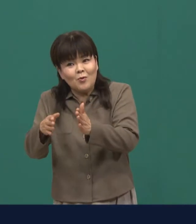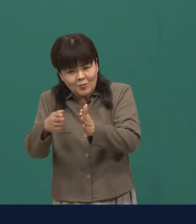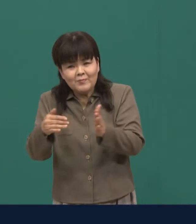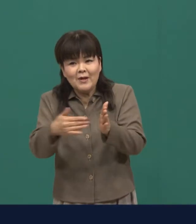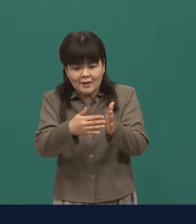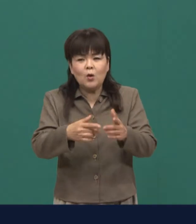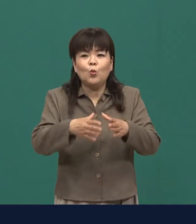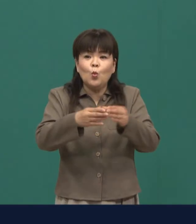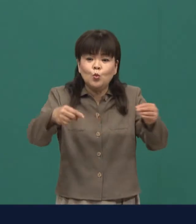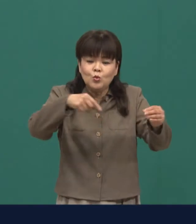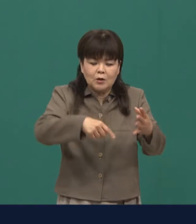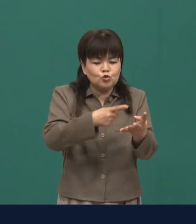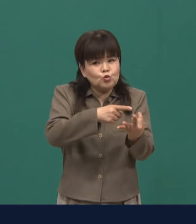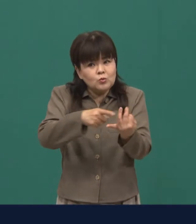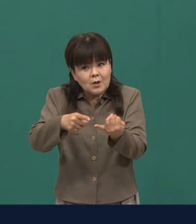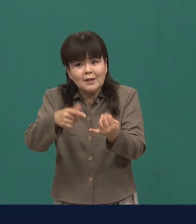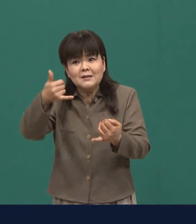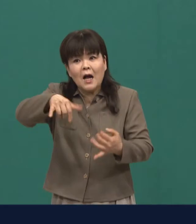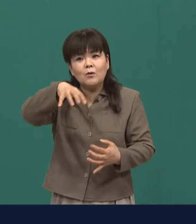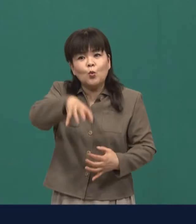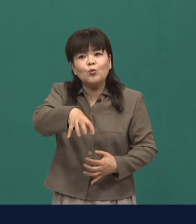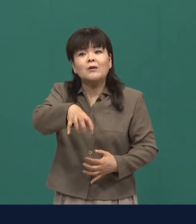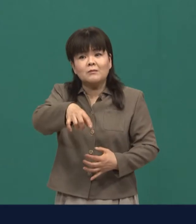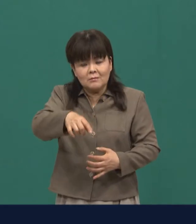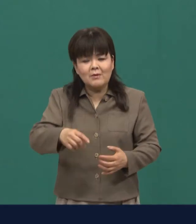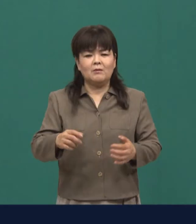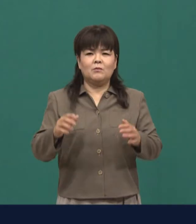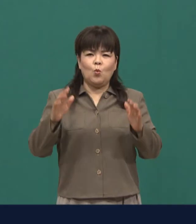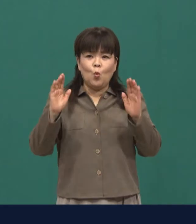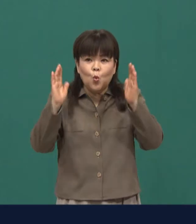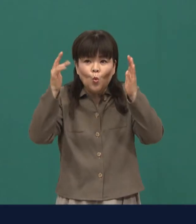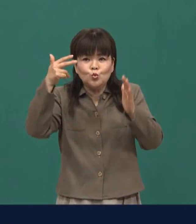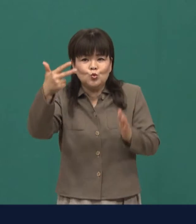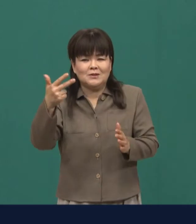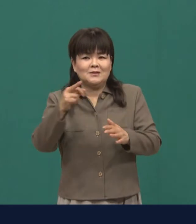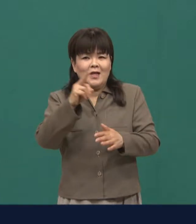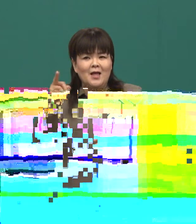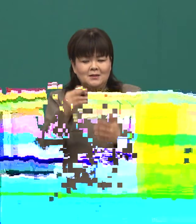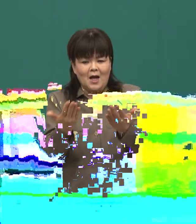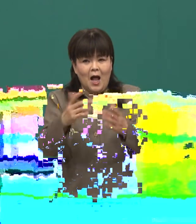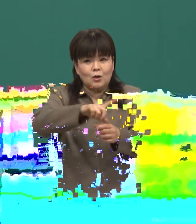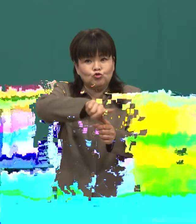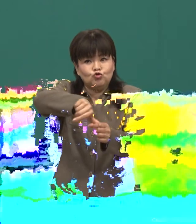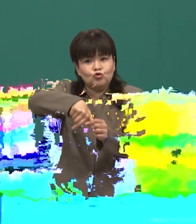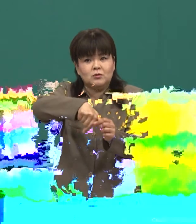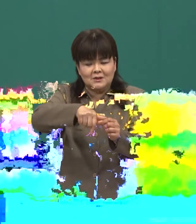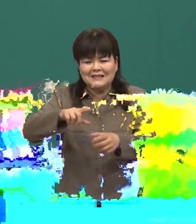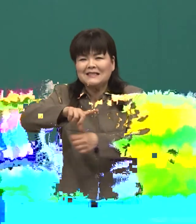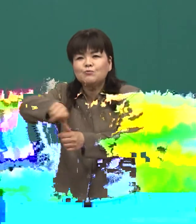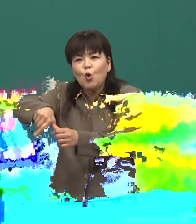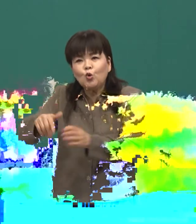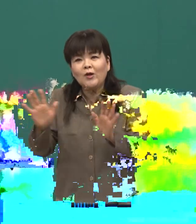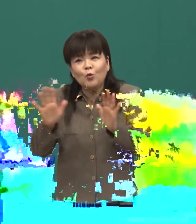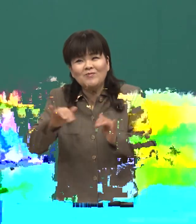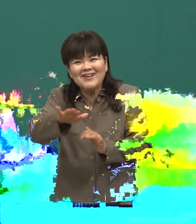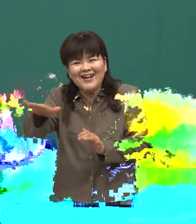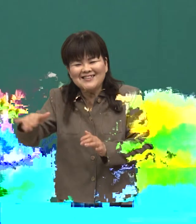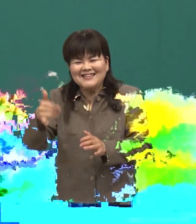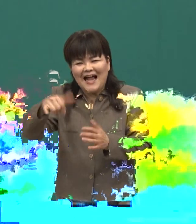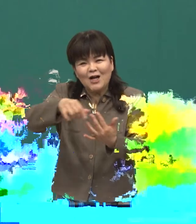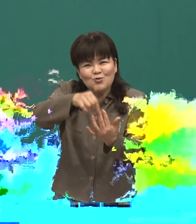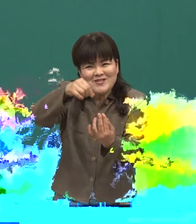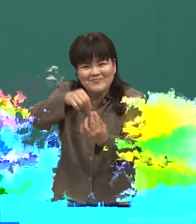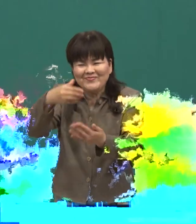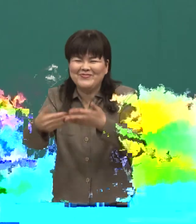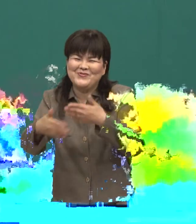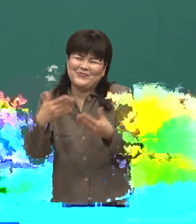明治初期まで国内有数の茶どころだったとされる大津市のゼゼ学区で、地元の園児たちが茶摘